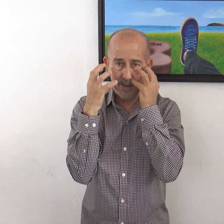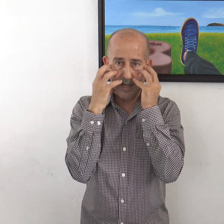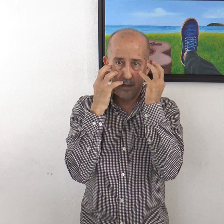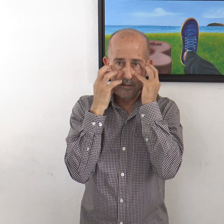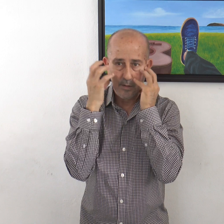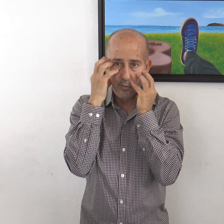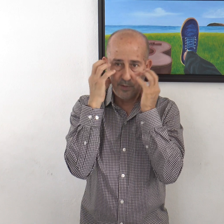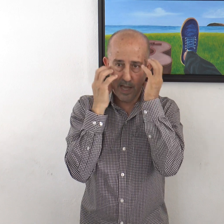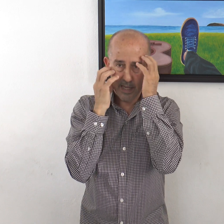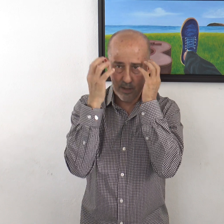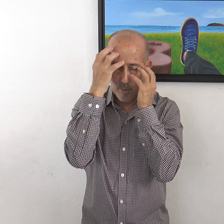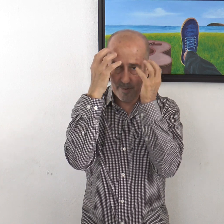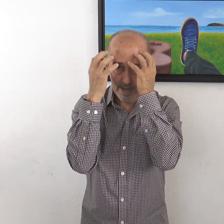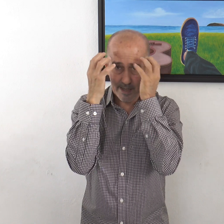para lunares o pecas.